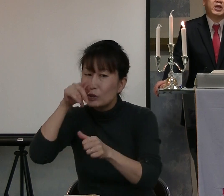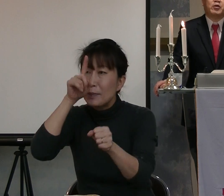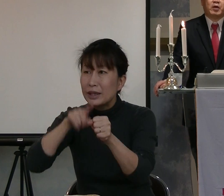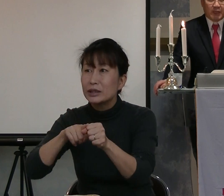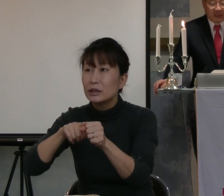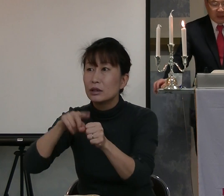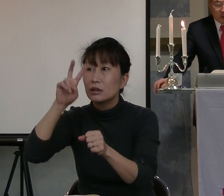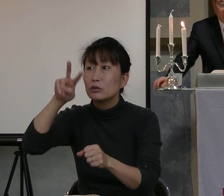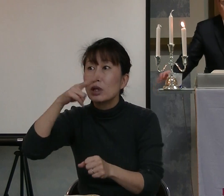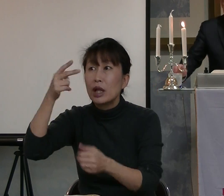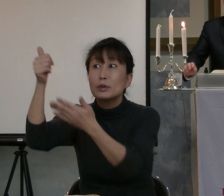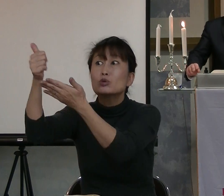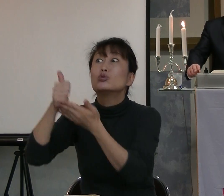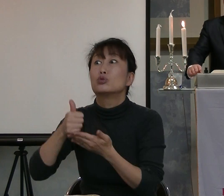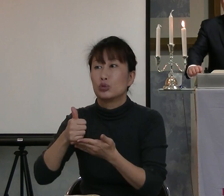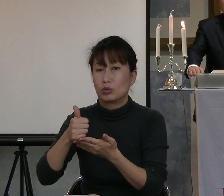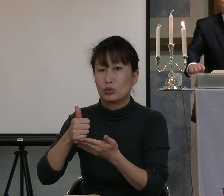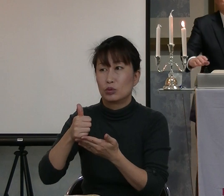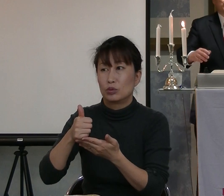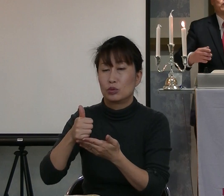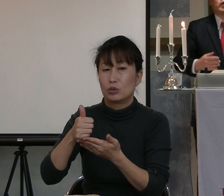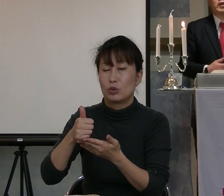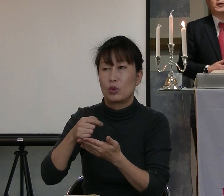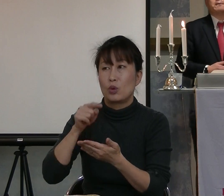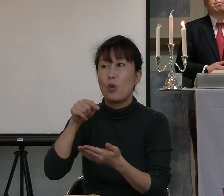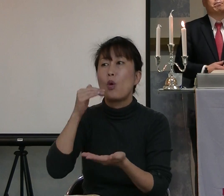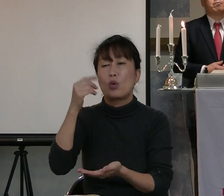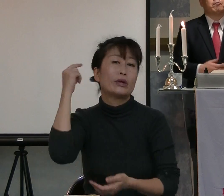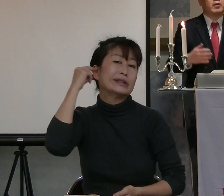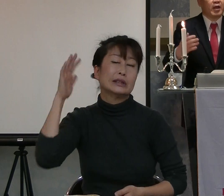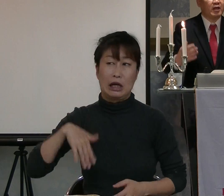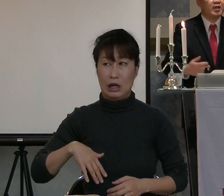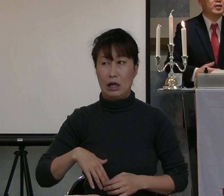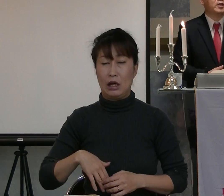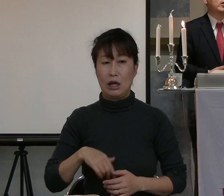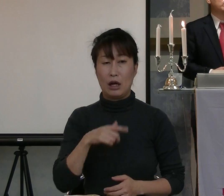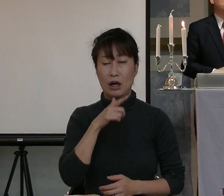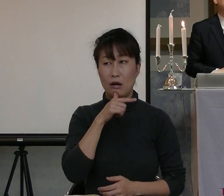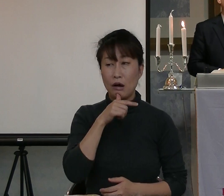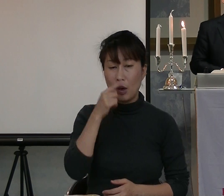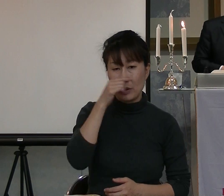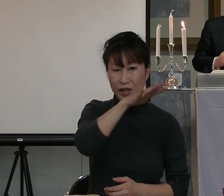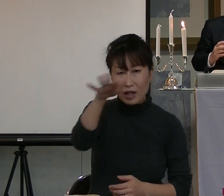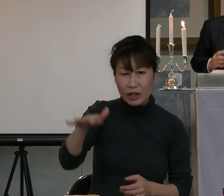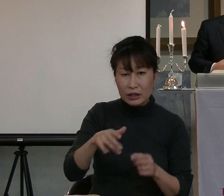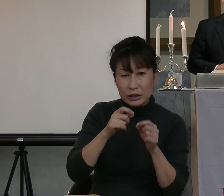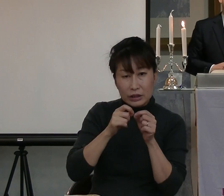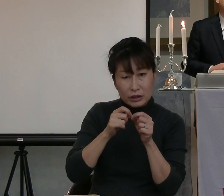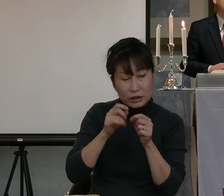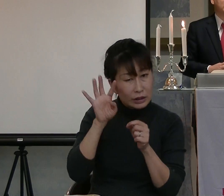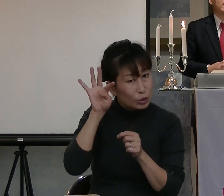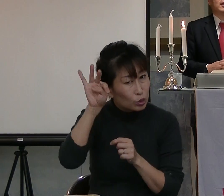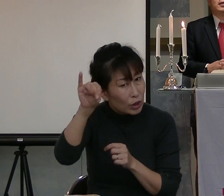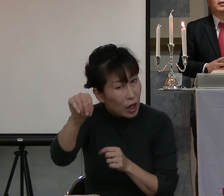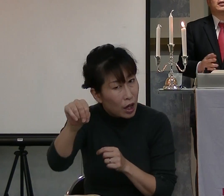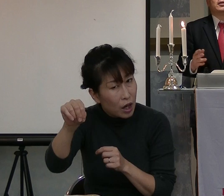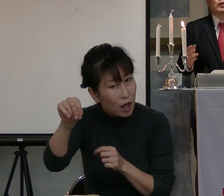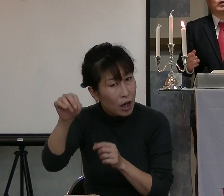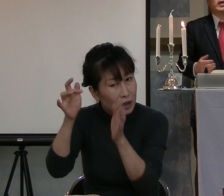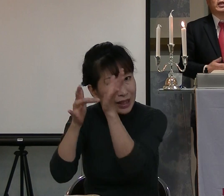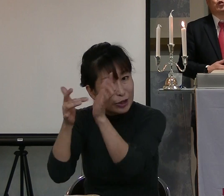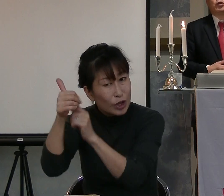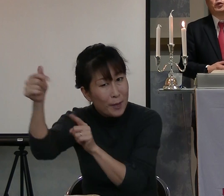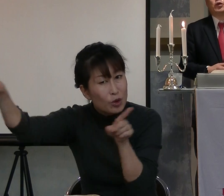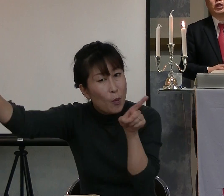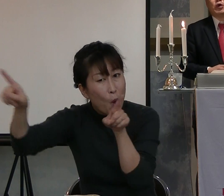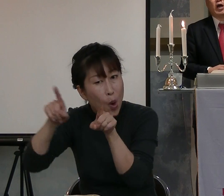一年間は私たちはそのイエスと共に永遠に生きるその約束が救